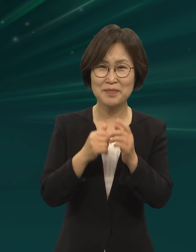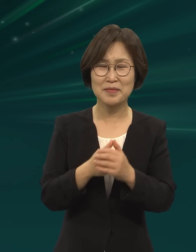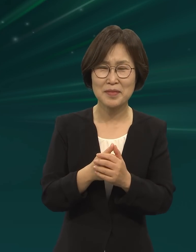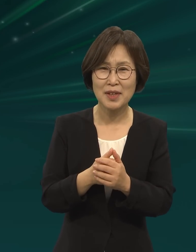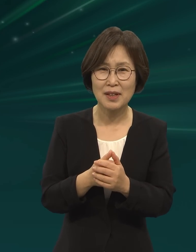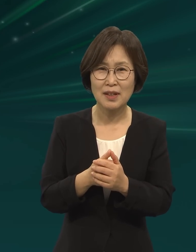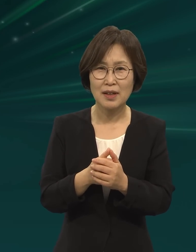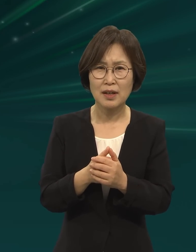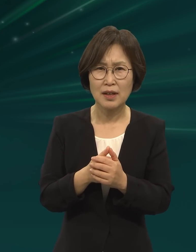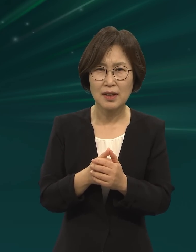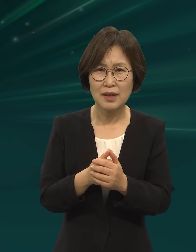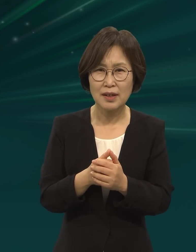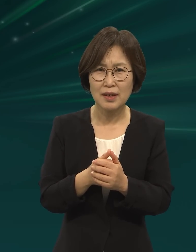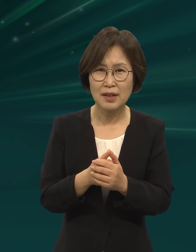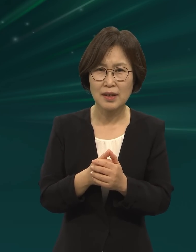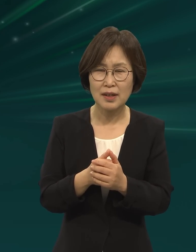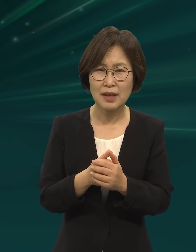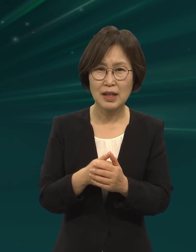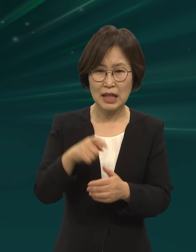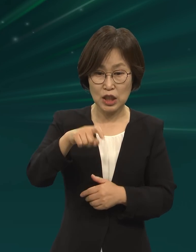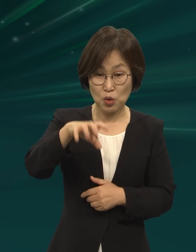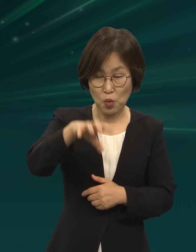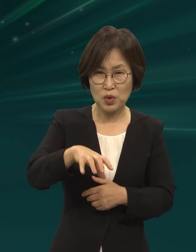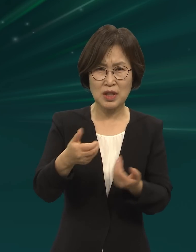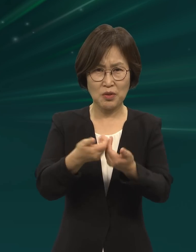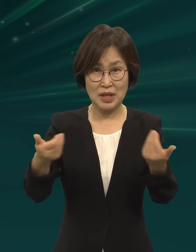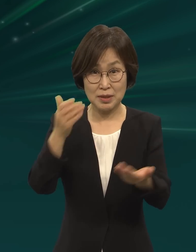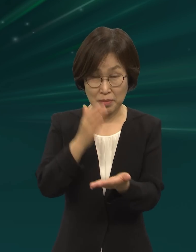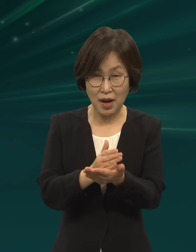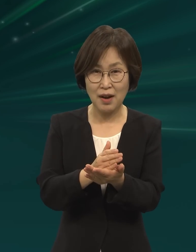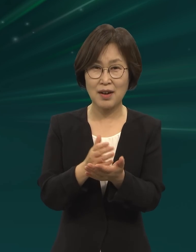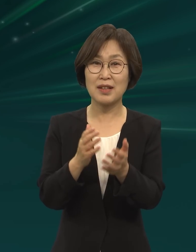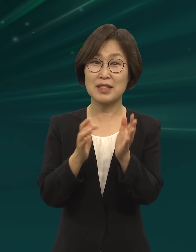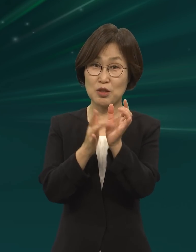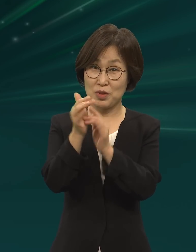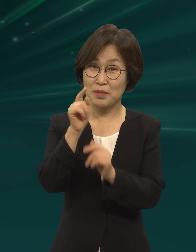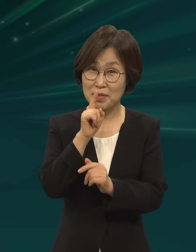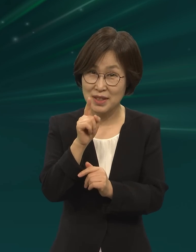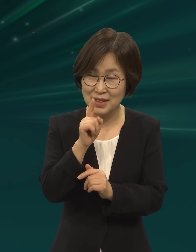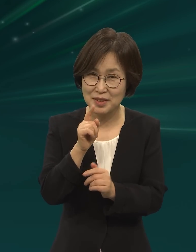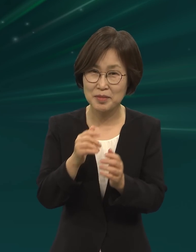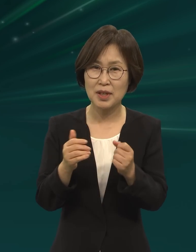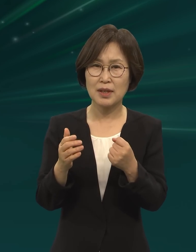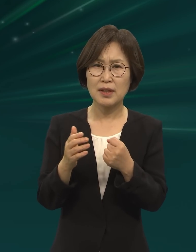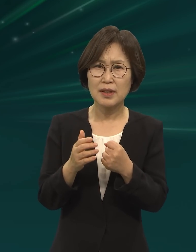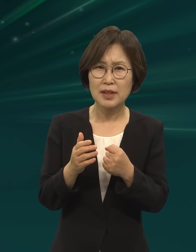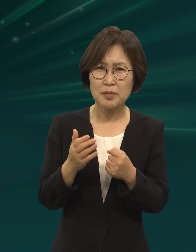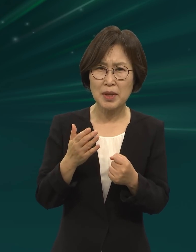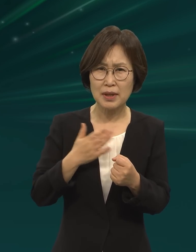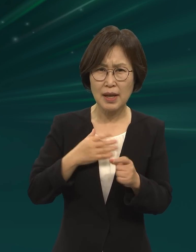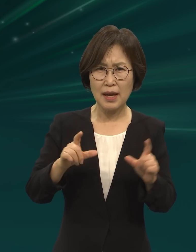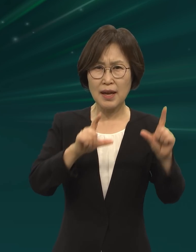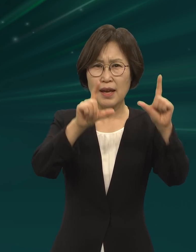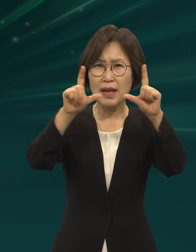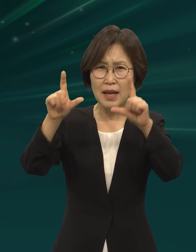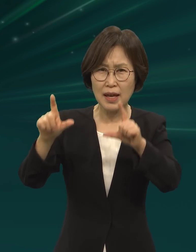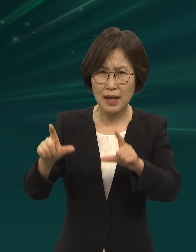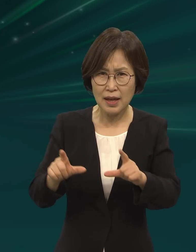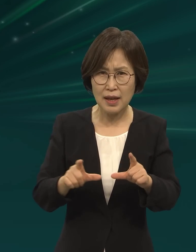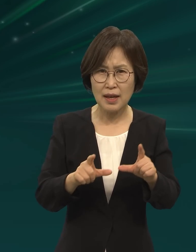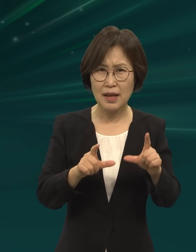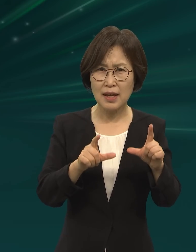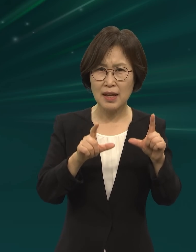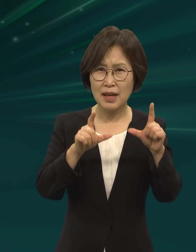제자들에게 너 예루살렘을 떠나지 말라고 했습니다. 그래서 하나님께서 웨스트벵골 내 사는 주 있기